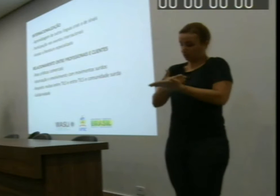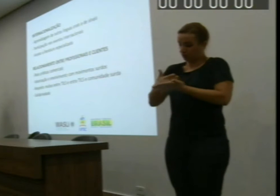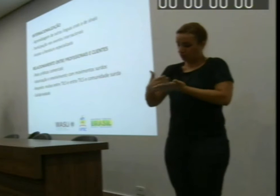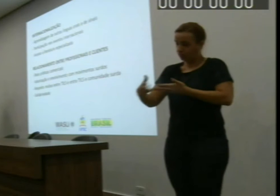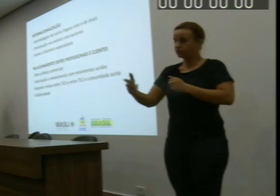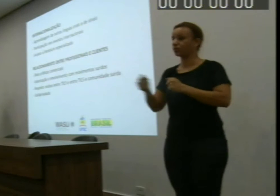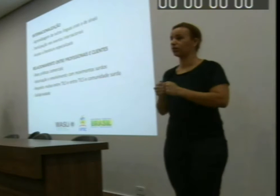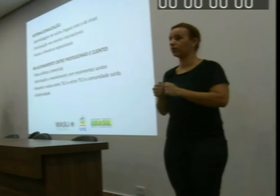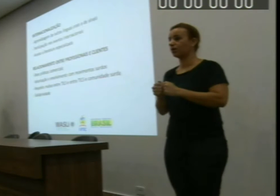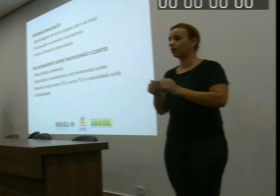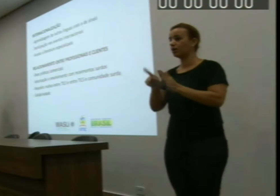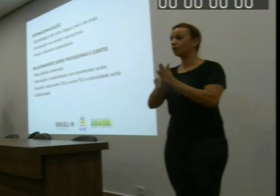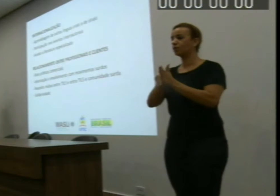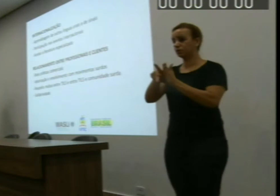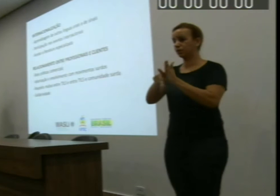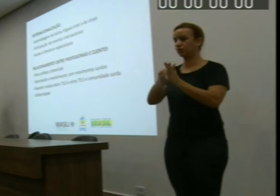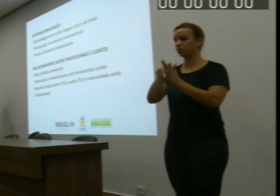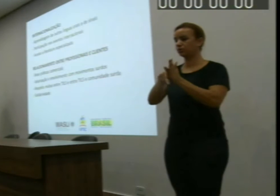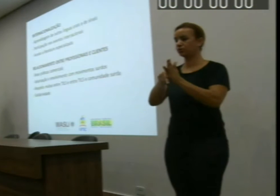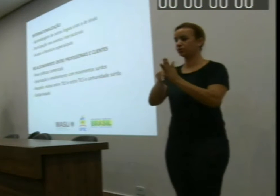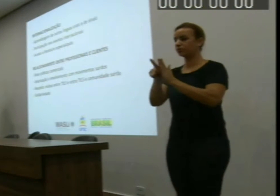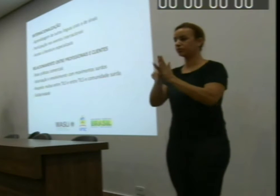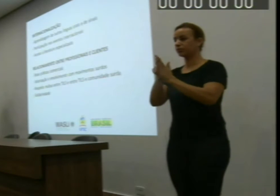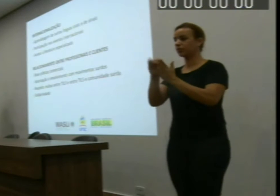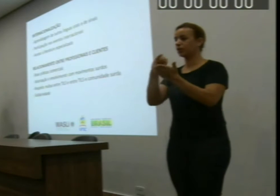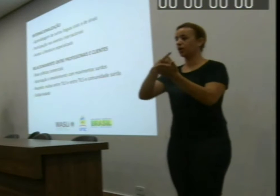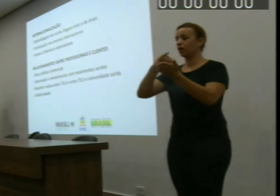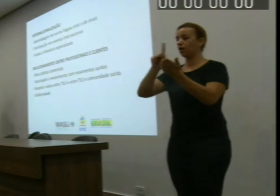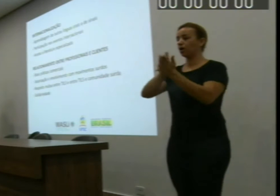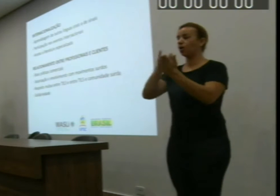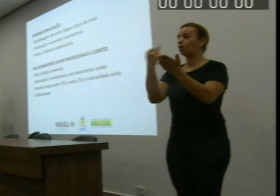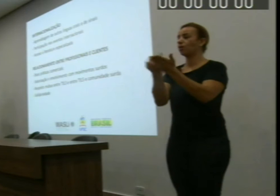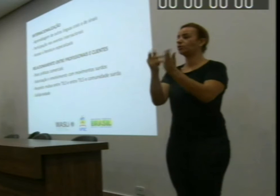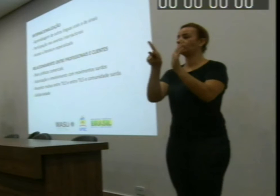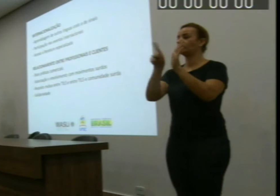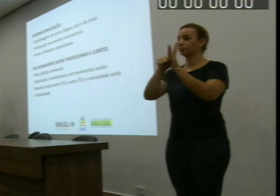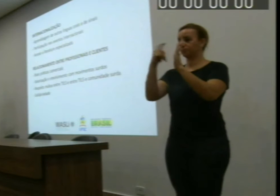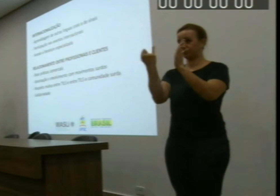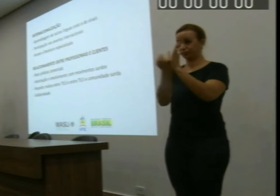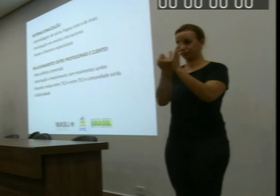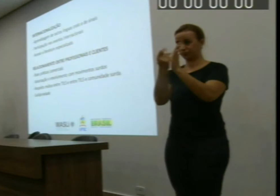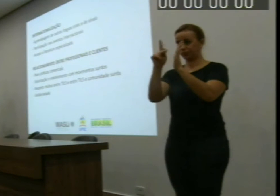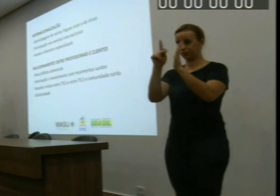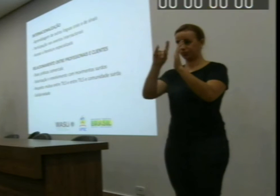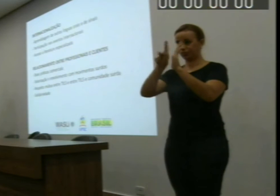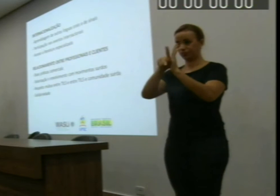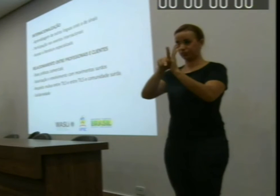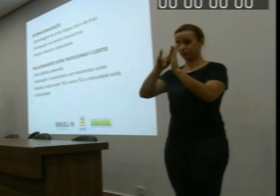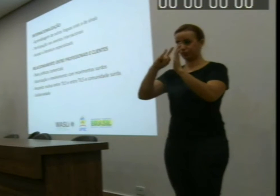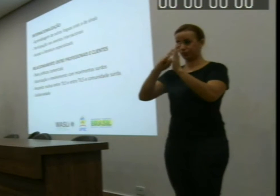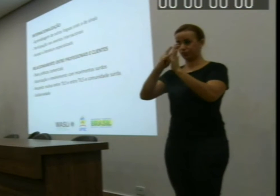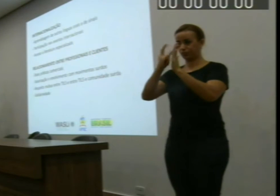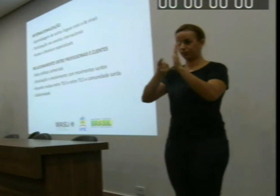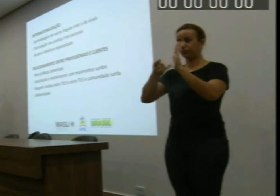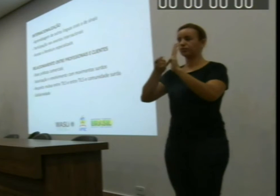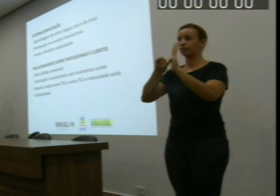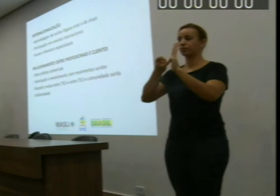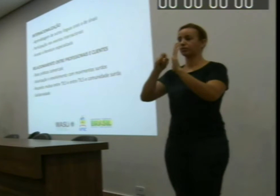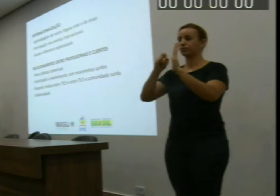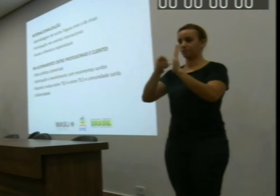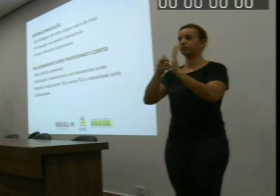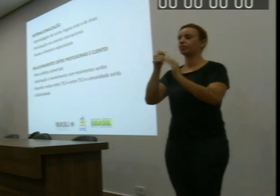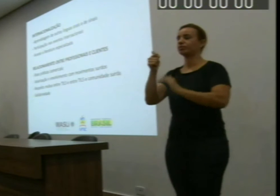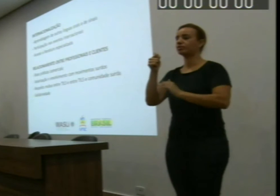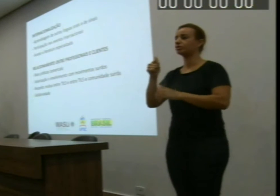também né Eh então é provável que não vai acontecer nesse ano ou até às vezes no ano que vem mas a gente vai